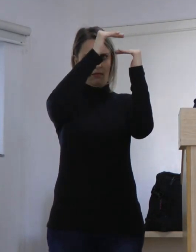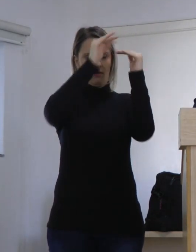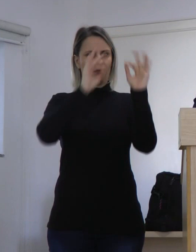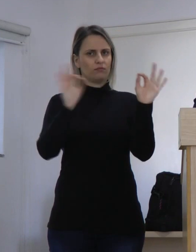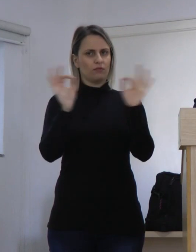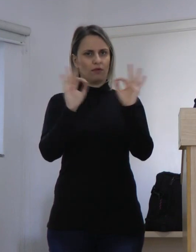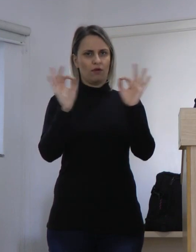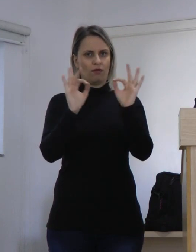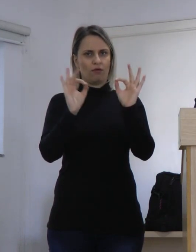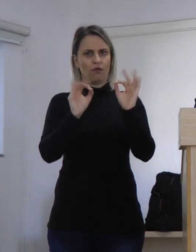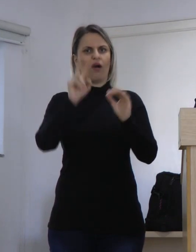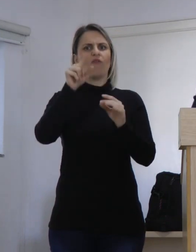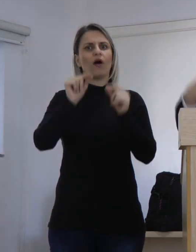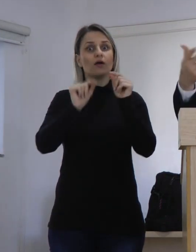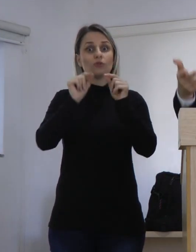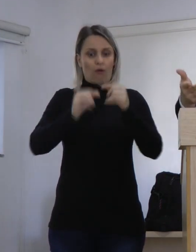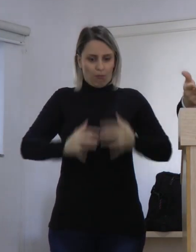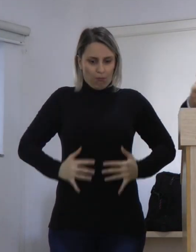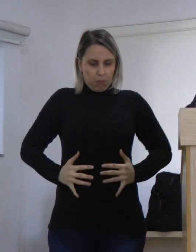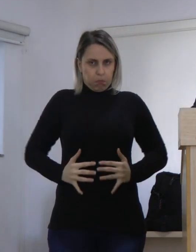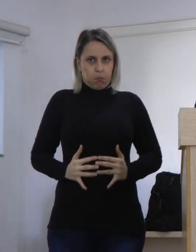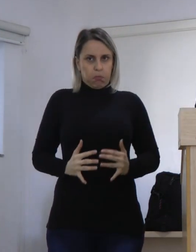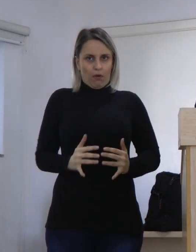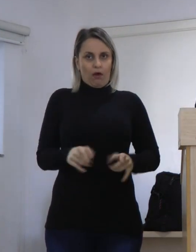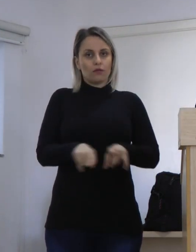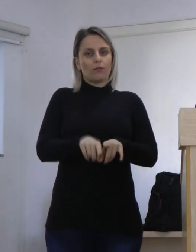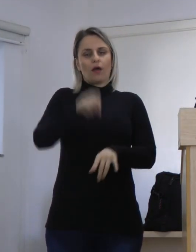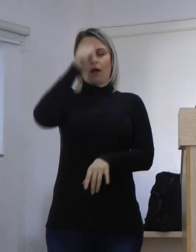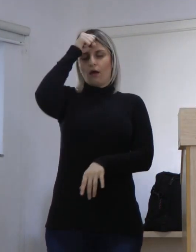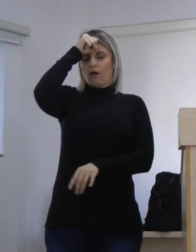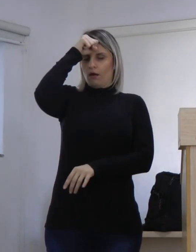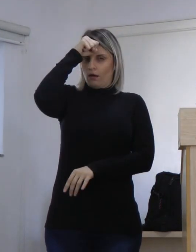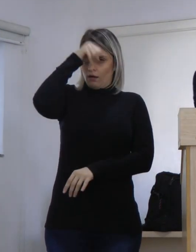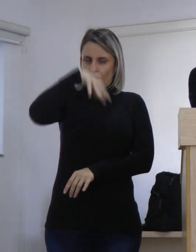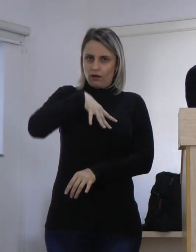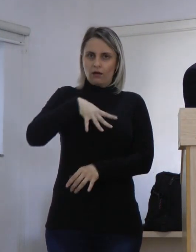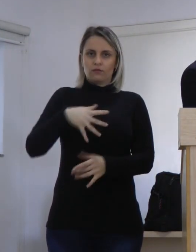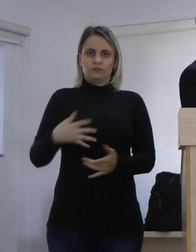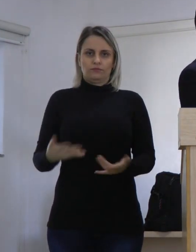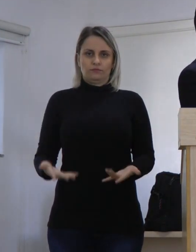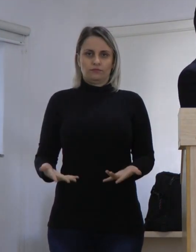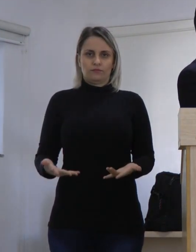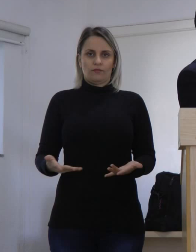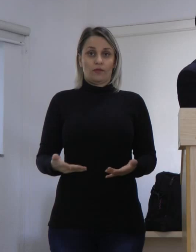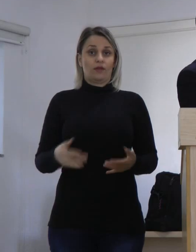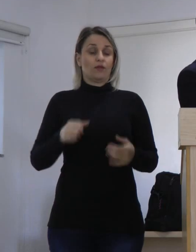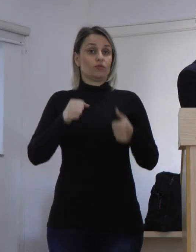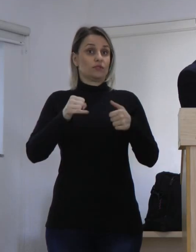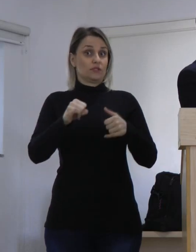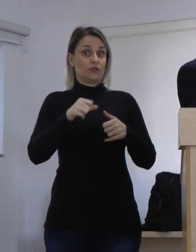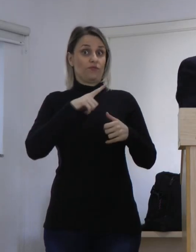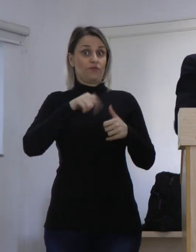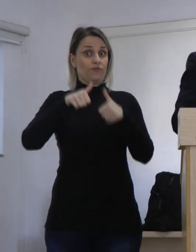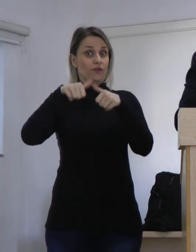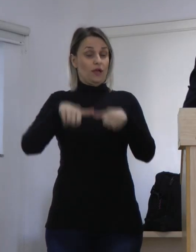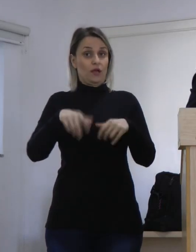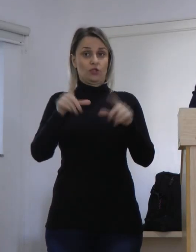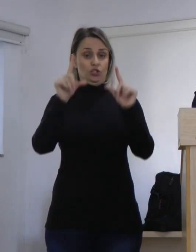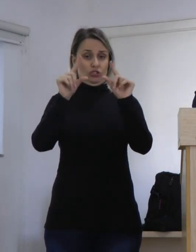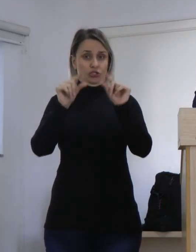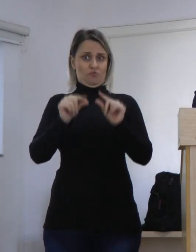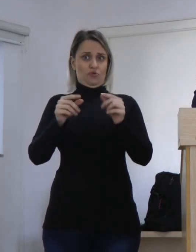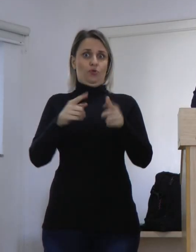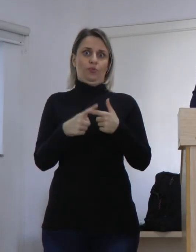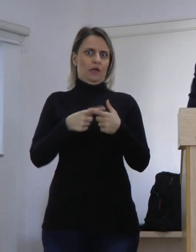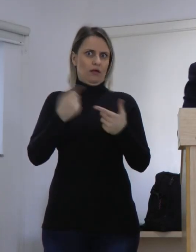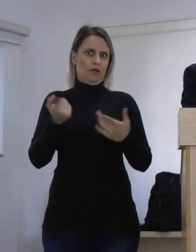crescer? A barriga e a preguiça, né? Então esse bem-estar exagerado que diminui a força física, que deixa a gente